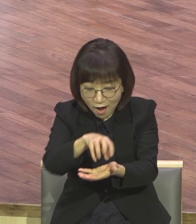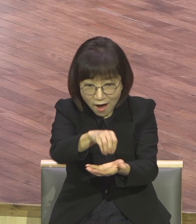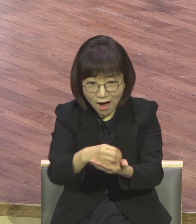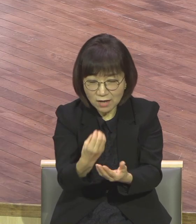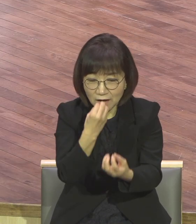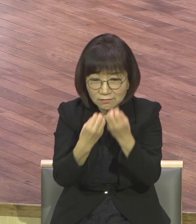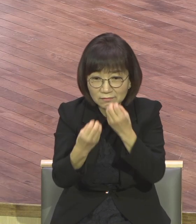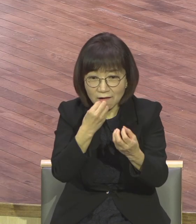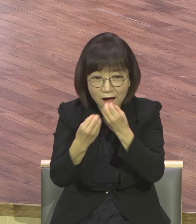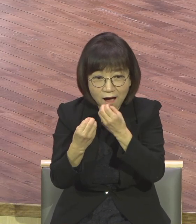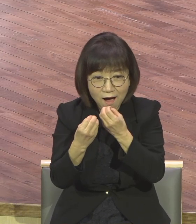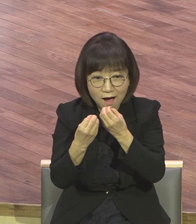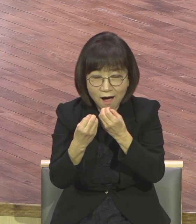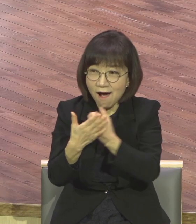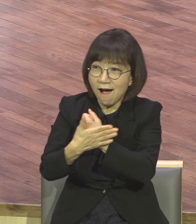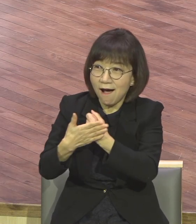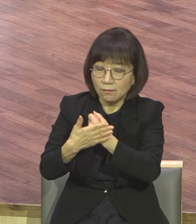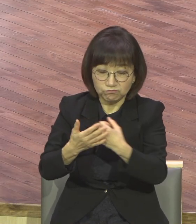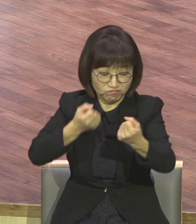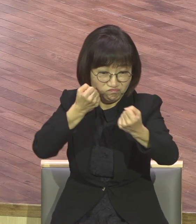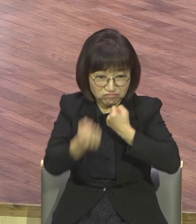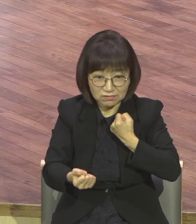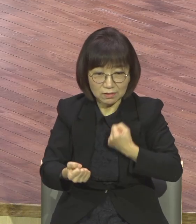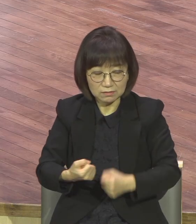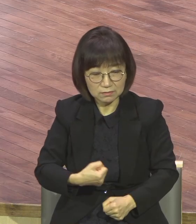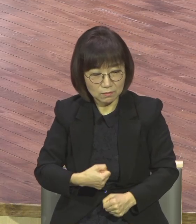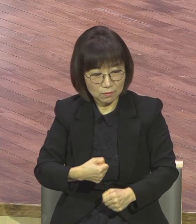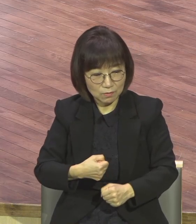먹고 살면서도